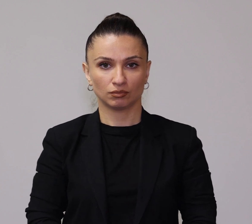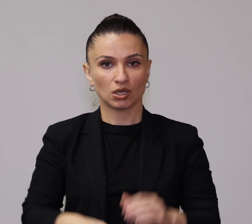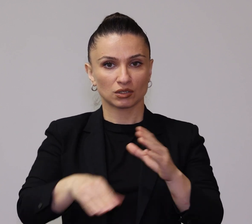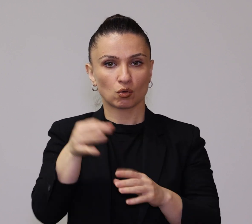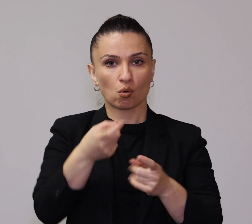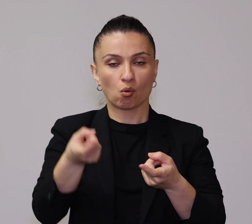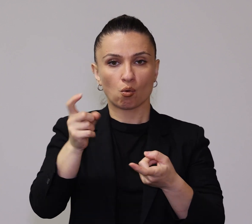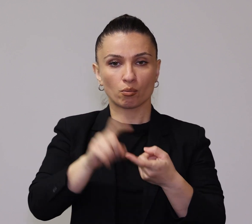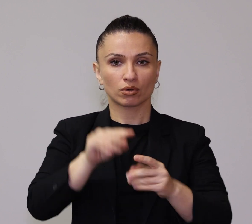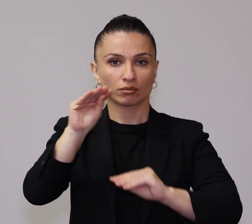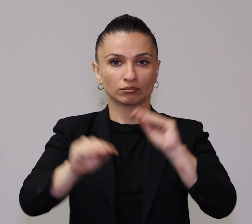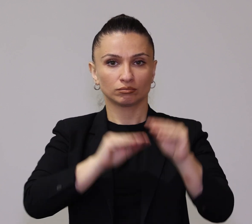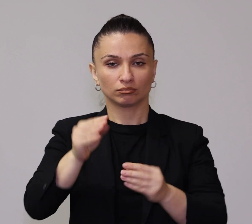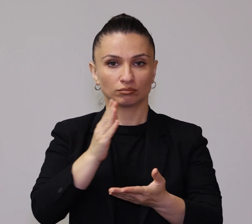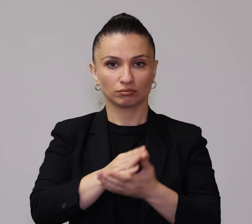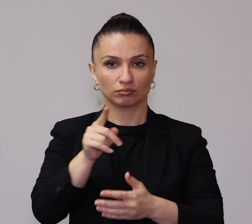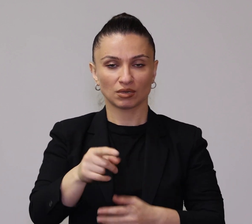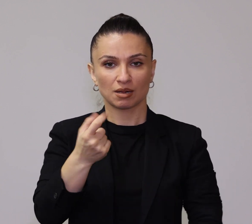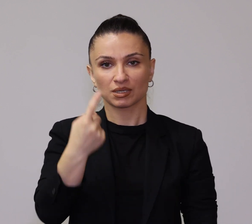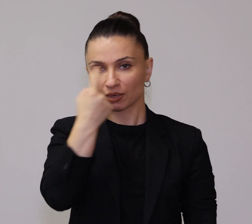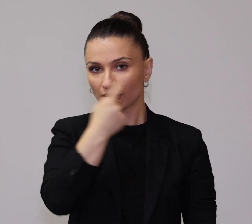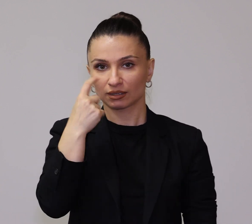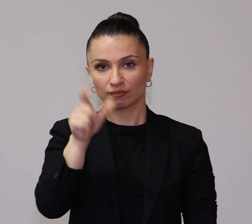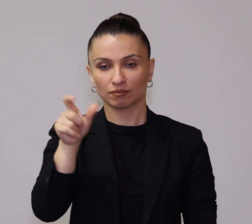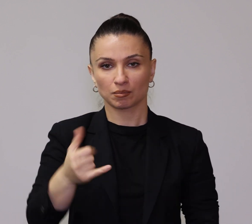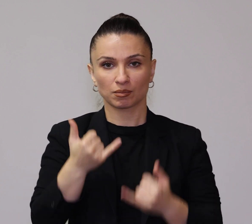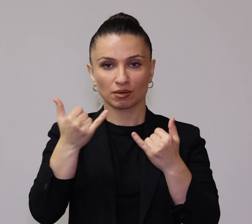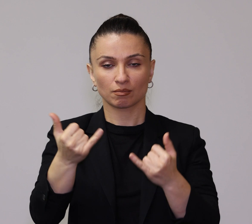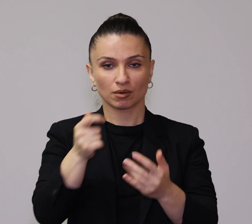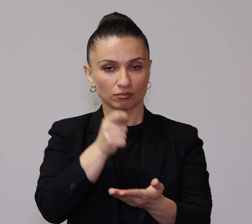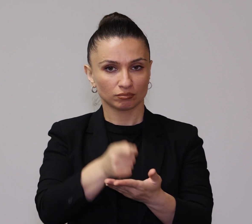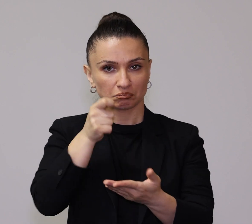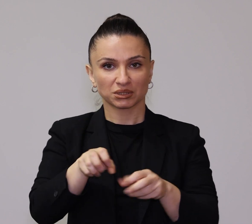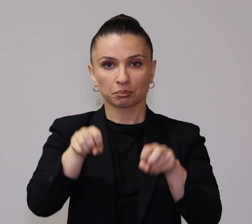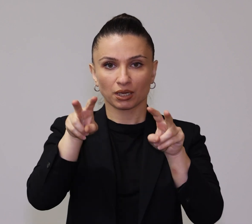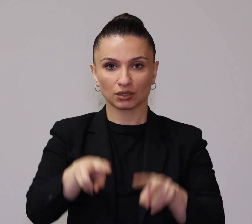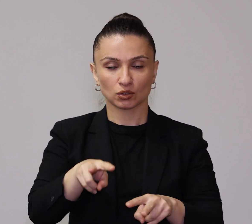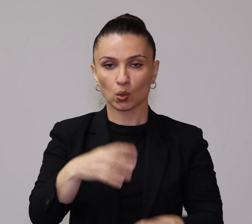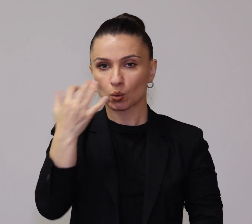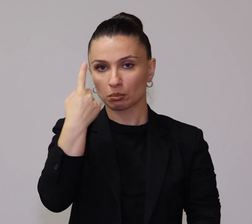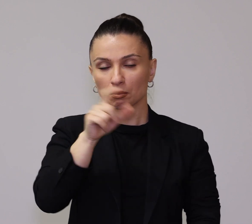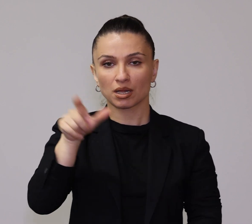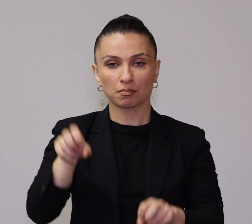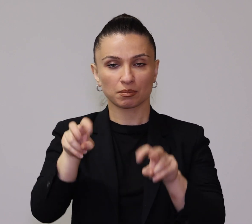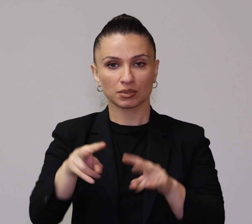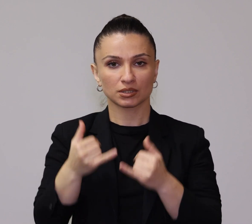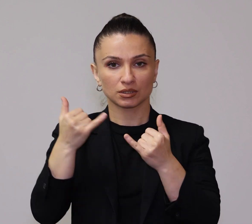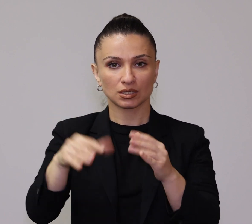საარჩევნო უბნებზე განთავსებულია მცირედ მხედველი პირებისთვის გამადიდებელი ლინზა, უსინათლო პირებისთვის საარჩევნო